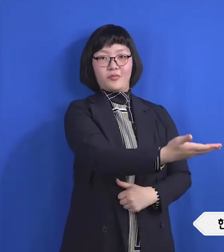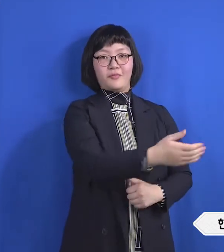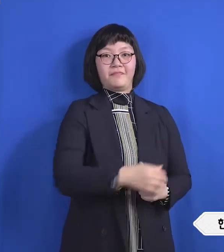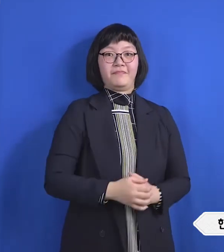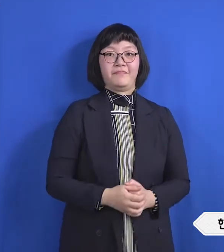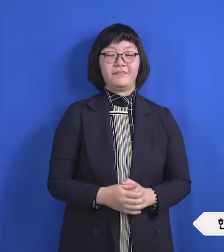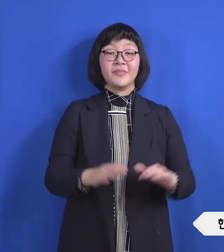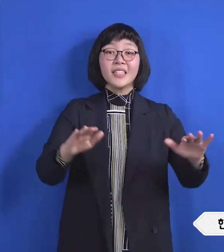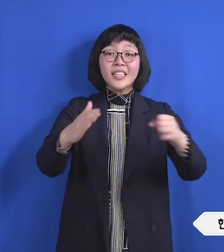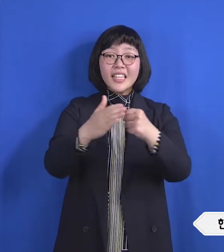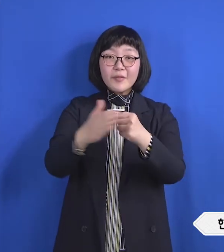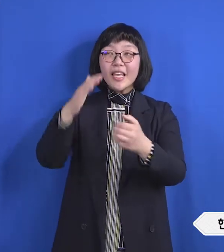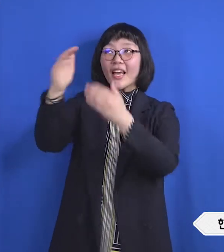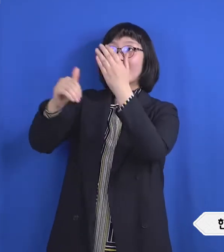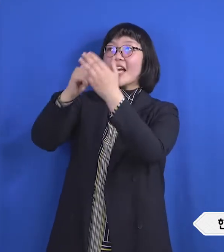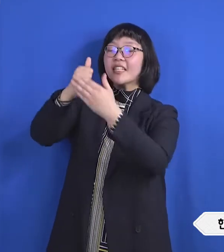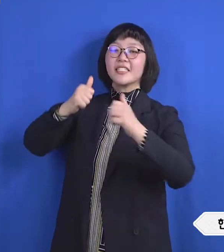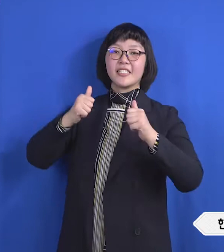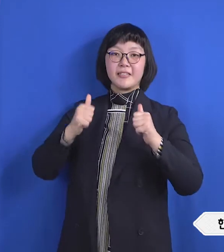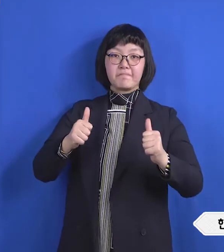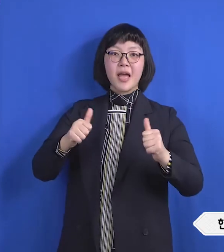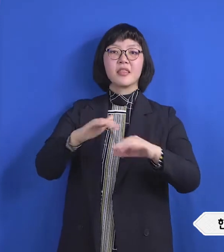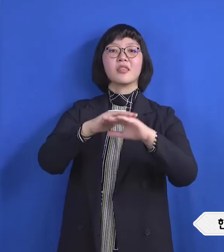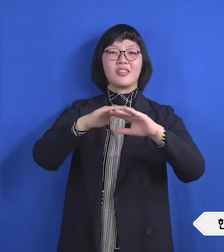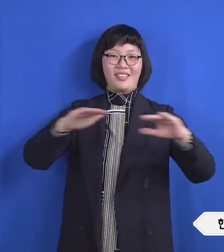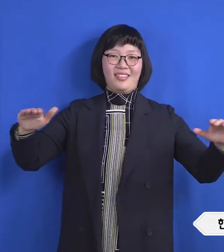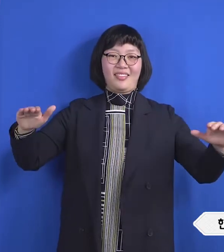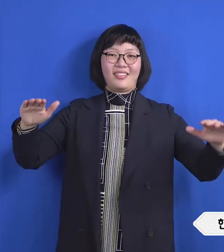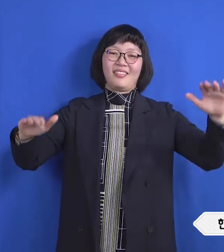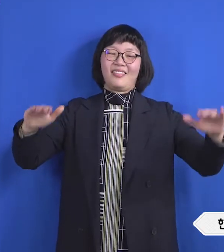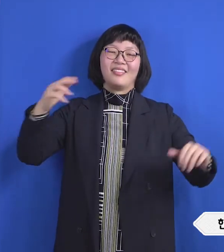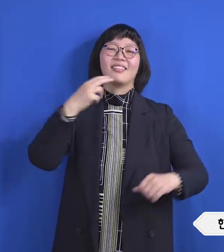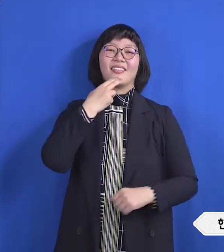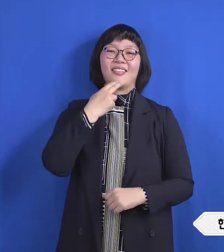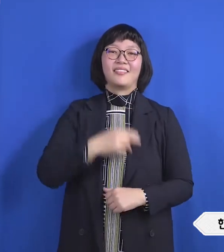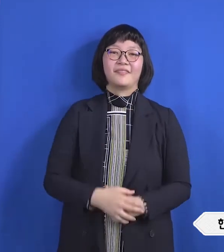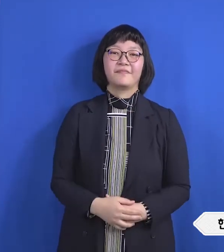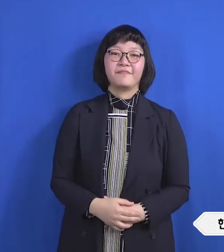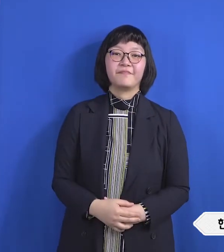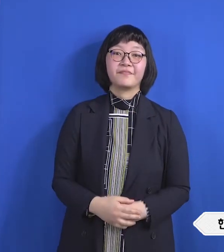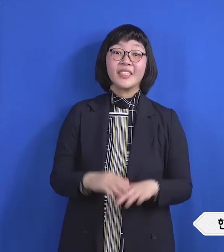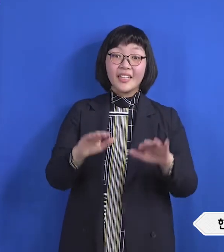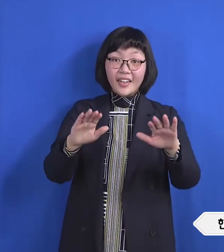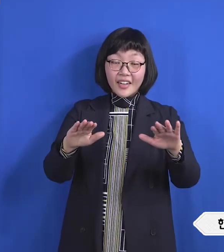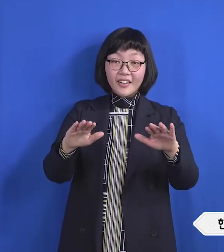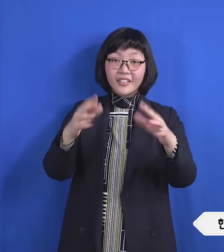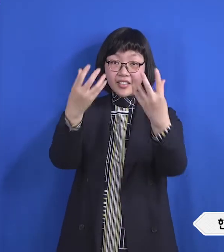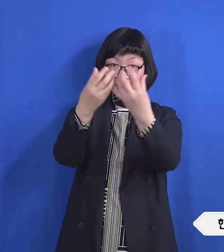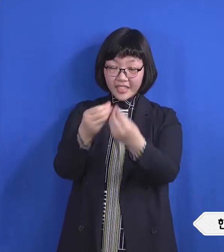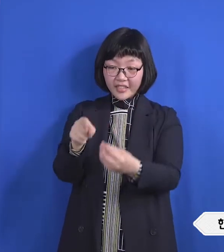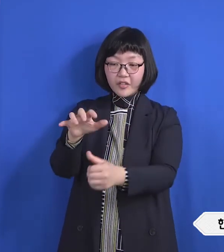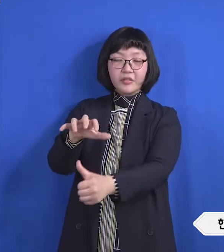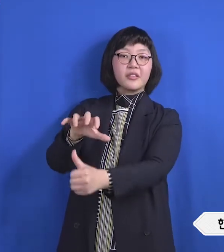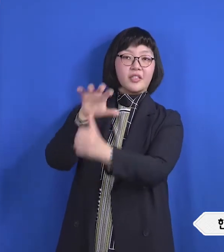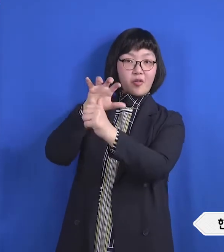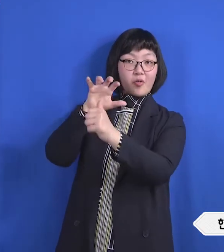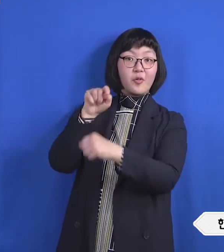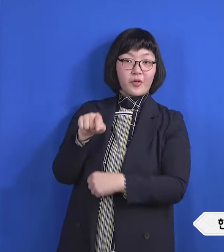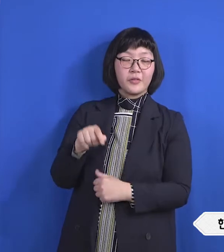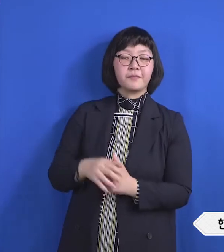받고, 그래서 하나님의 심판은 공정합니다. 그래서 이것을 좀 응용을